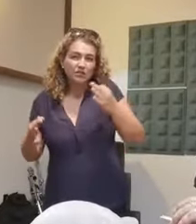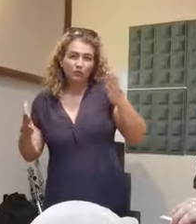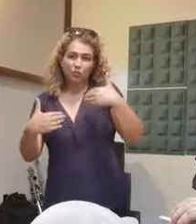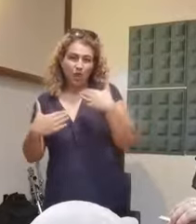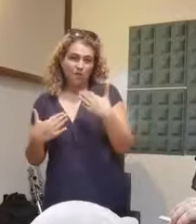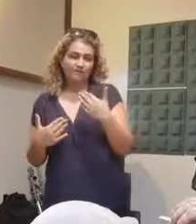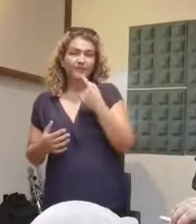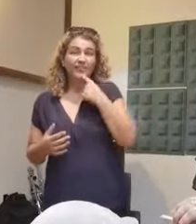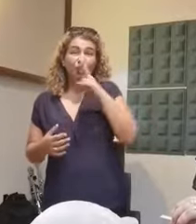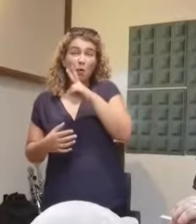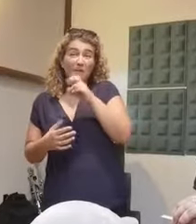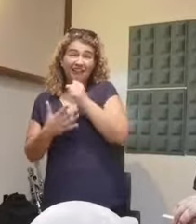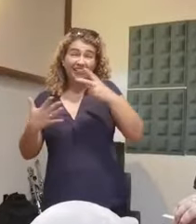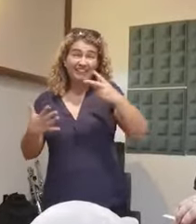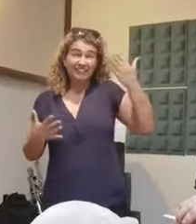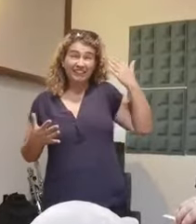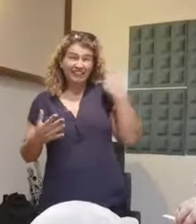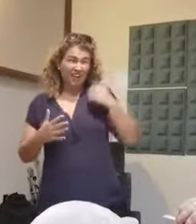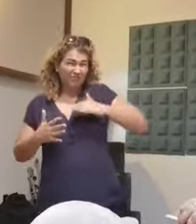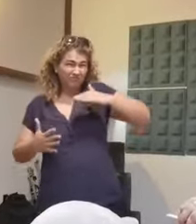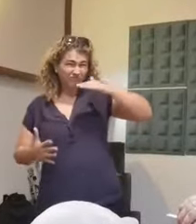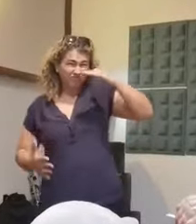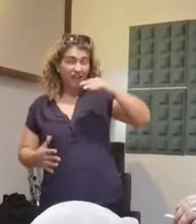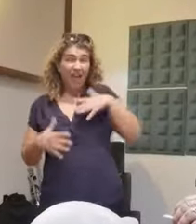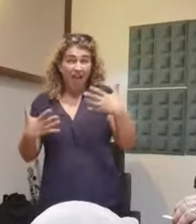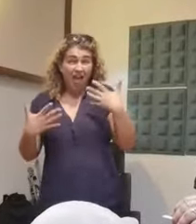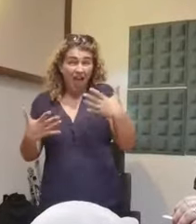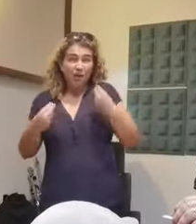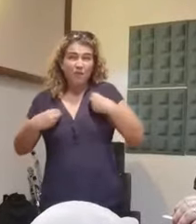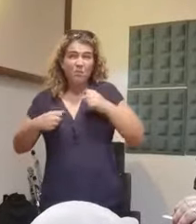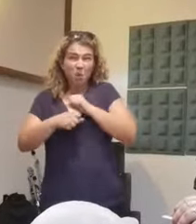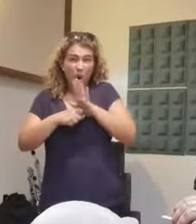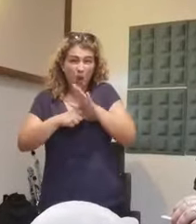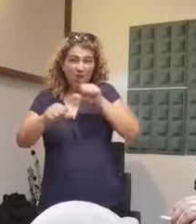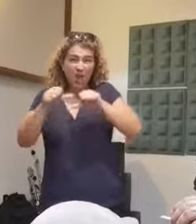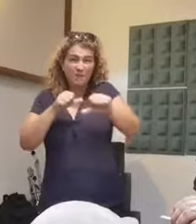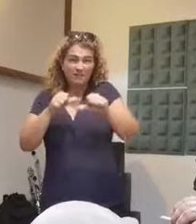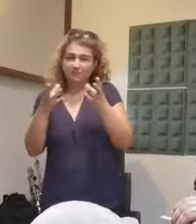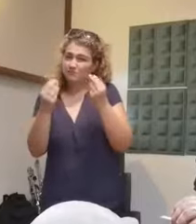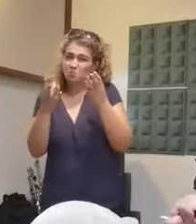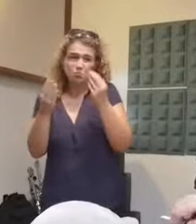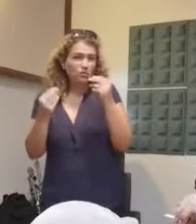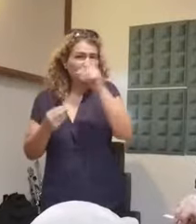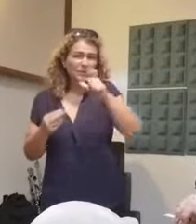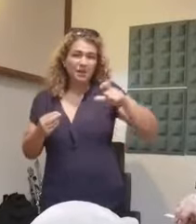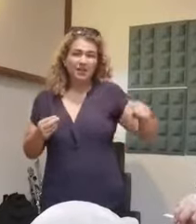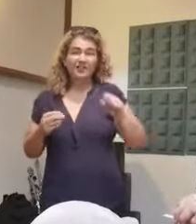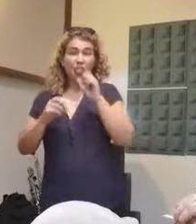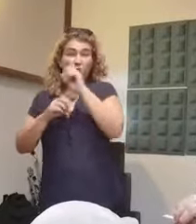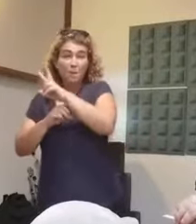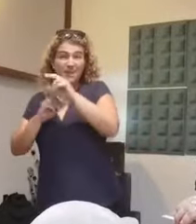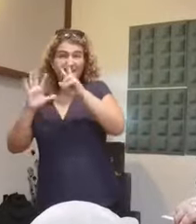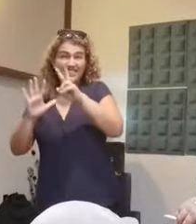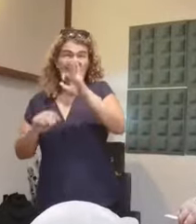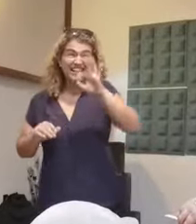era abrumador, pues imaginaros ahora en situación de pandemia. Estamos hablando en 2017 de unas 2.700 hombres,